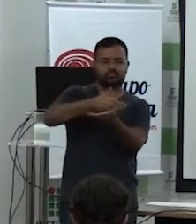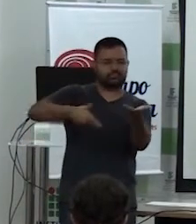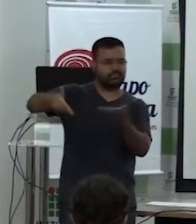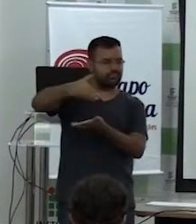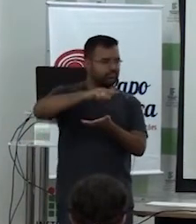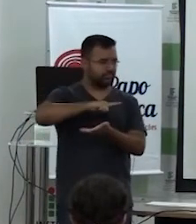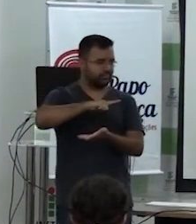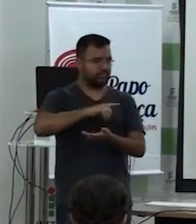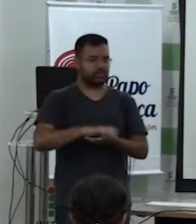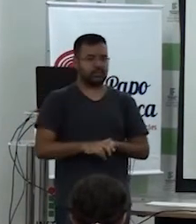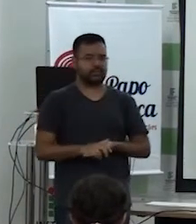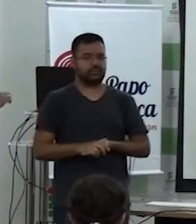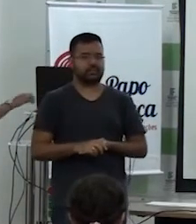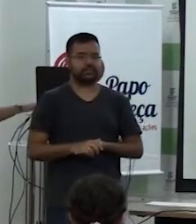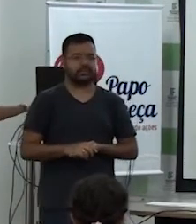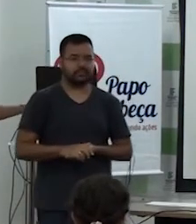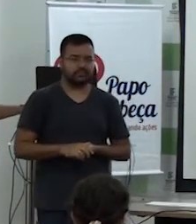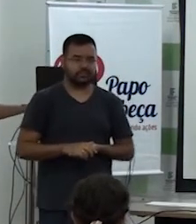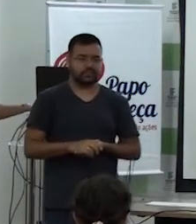também.